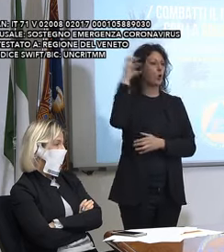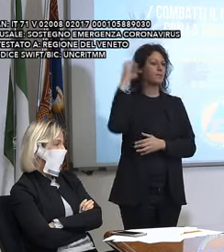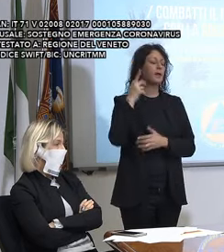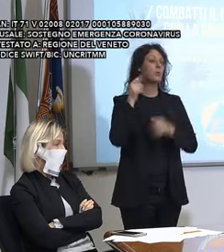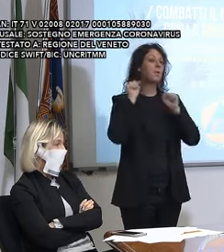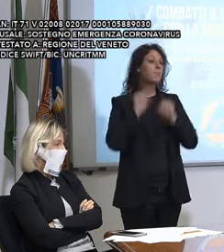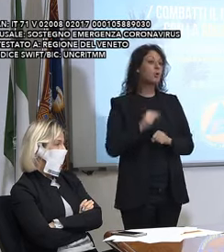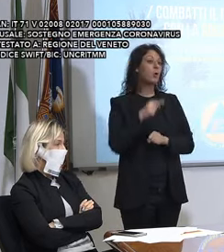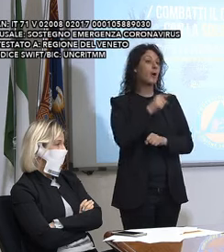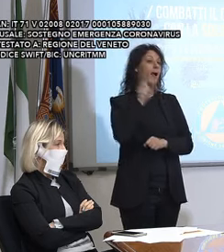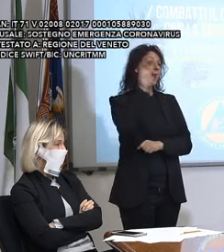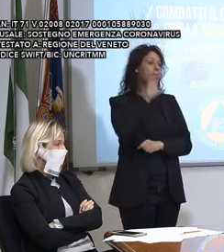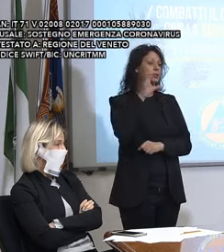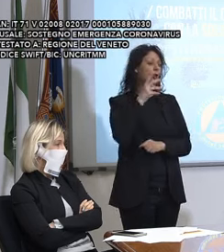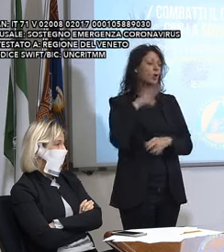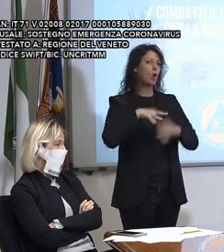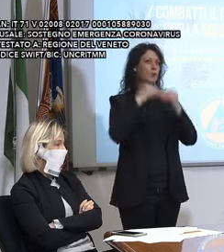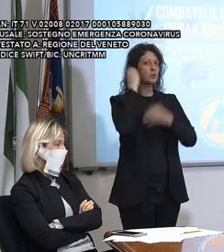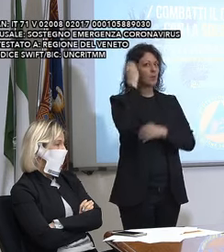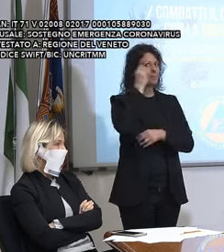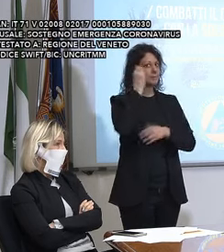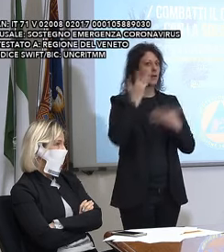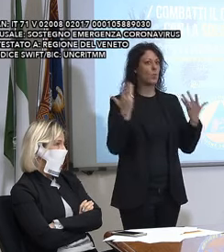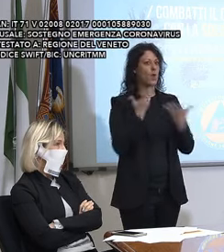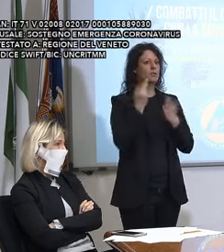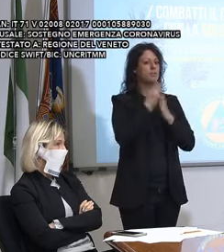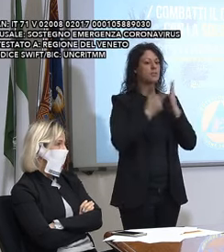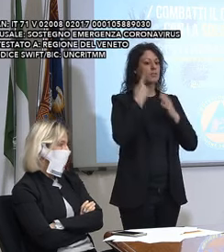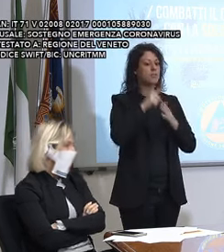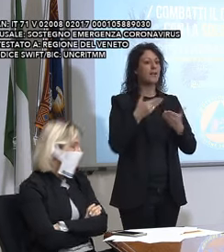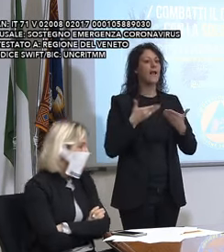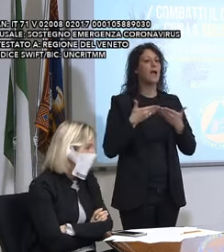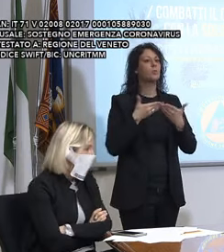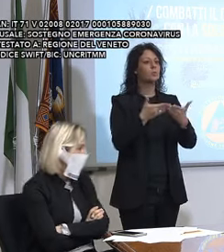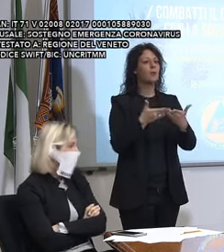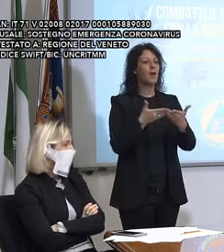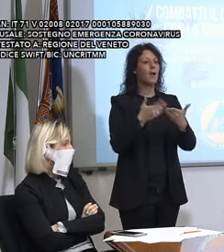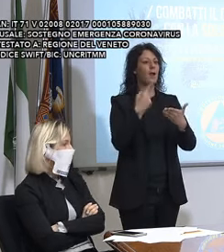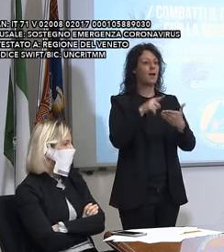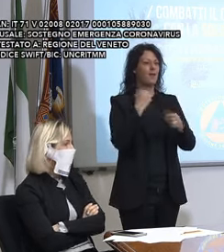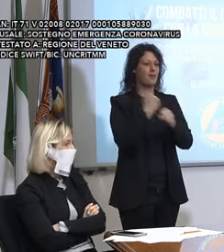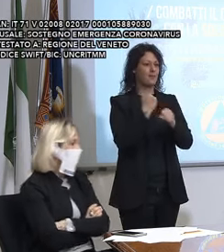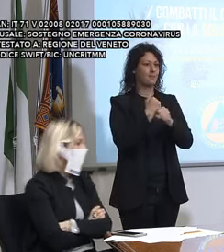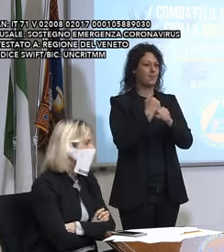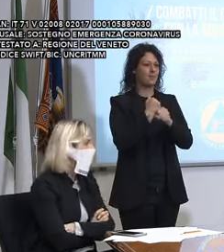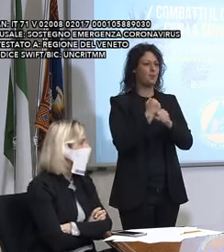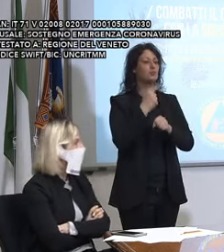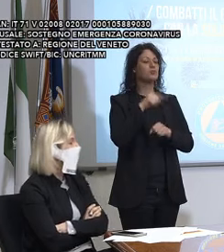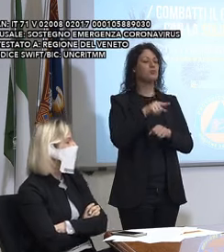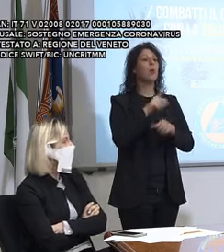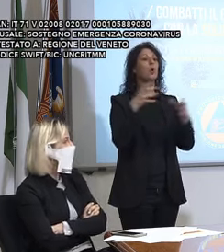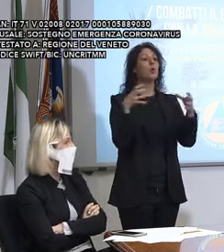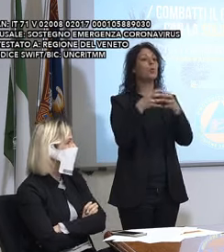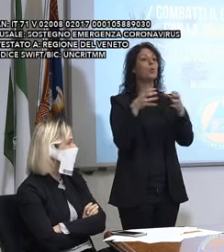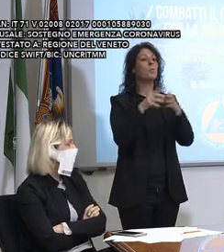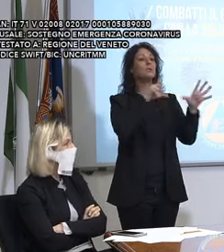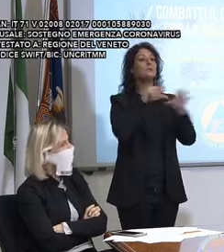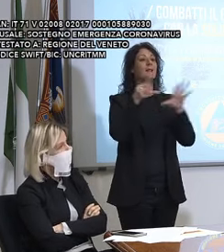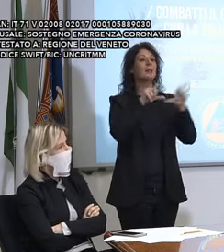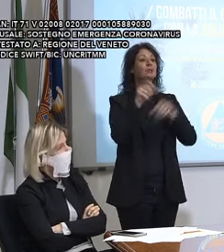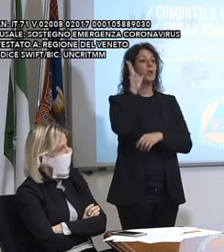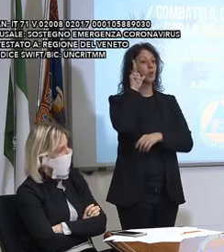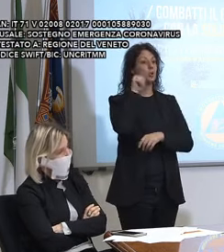percorso che aiuti i genitori? Il quesito è sorto da 700 donne del gruppo Facebook Il Cantiere delle Donne che si sono